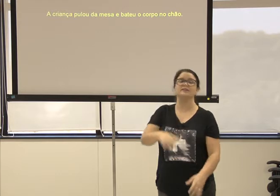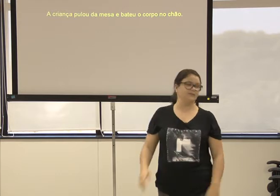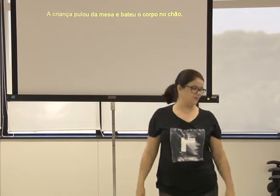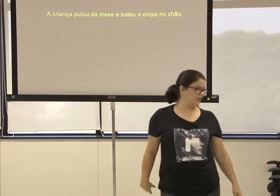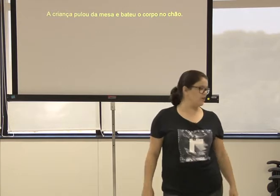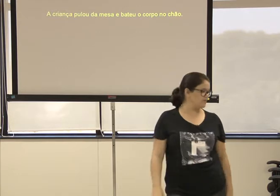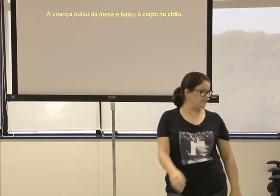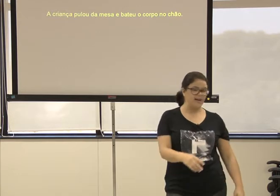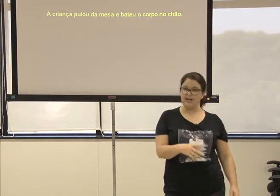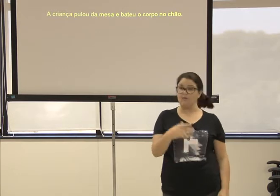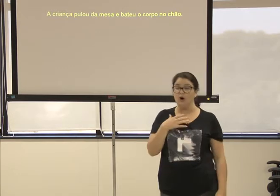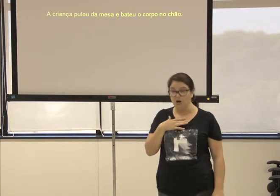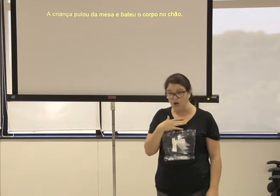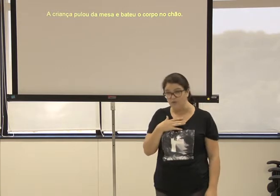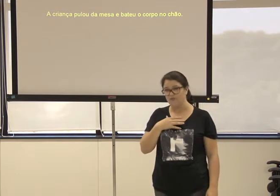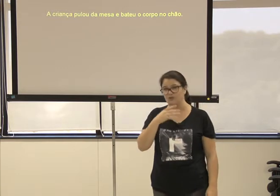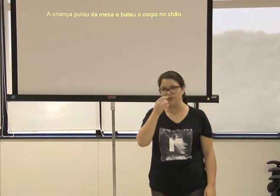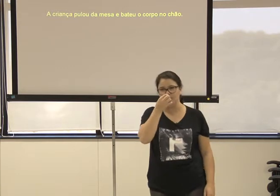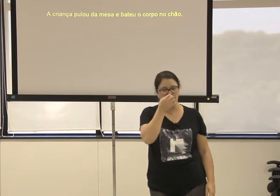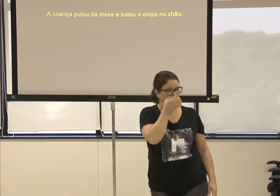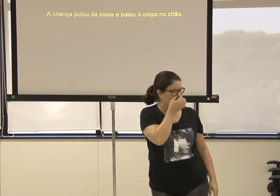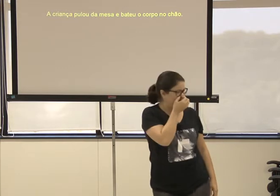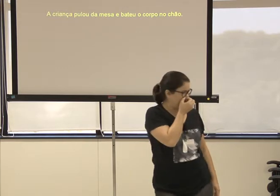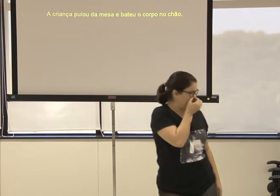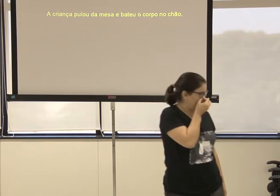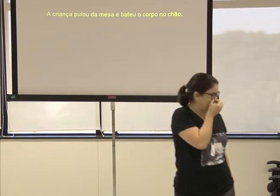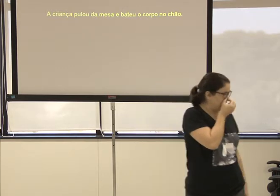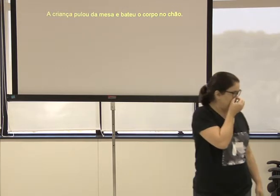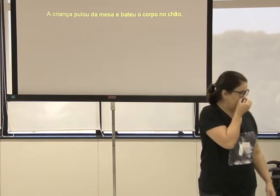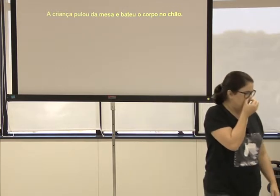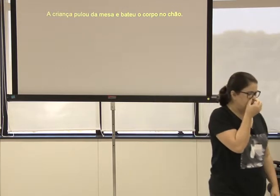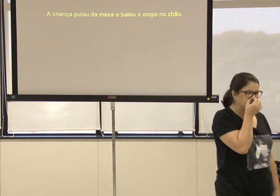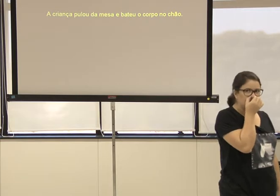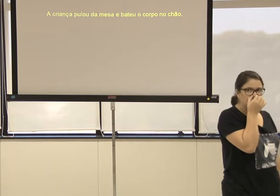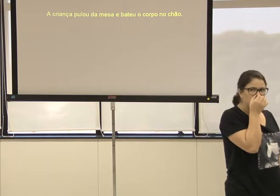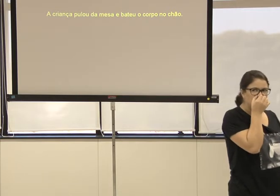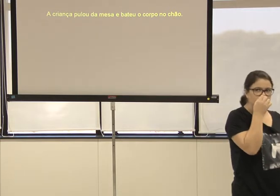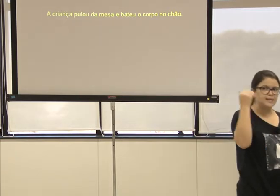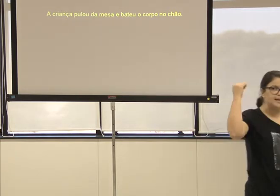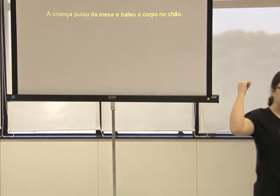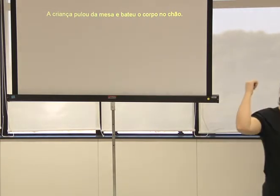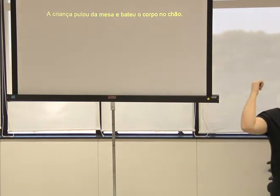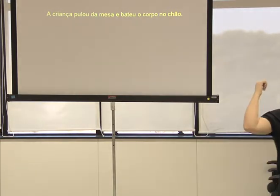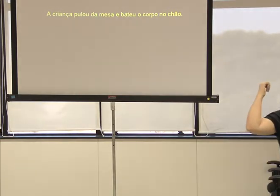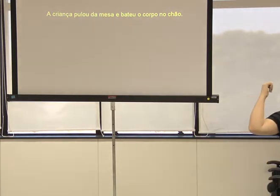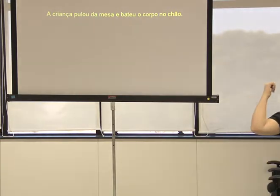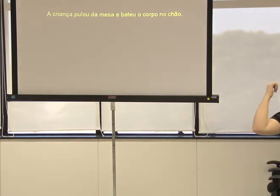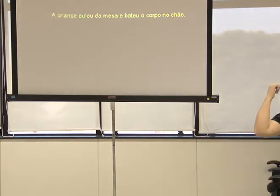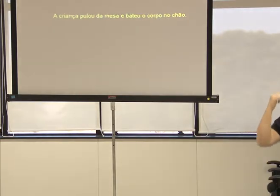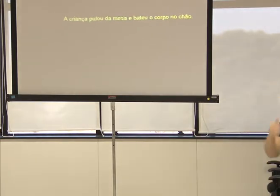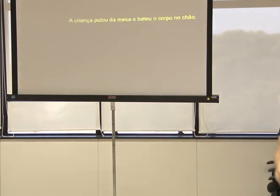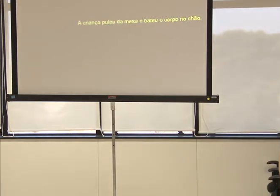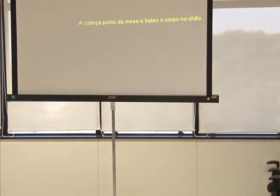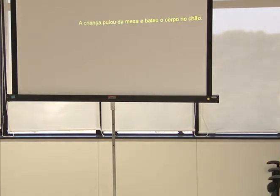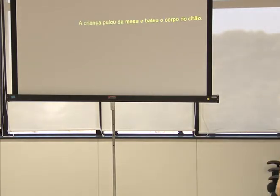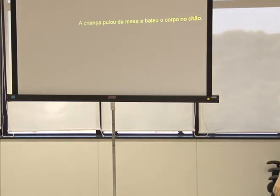O negócio do Sky. Acabou o fôlego. É Sky alguma coisa. Tem aqui até no... Acho que é. Porque daí é queda.